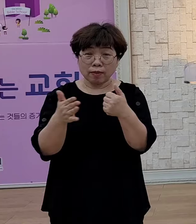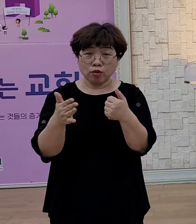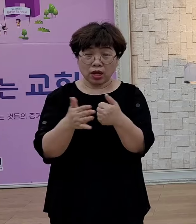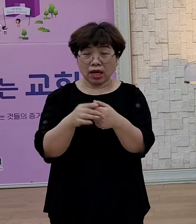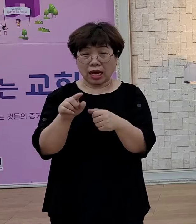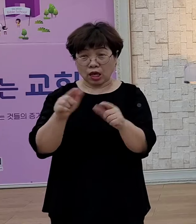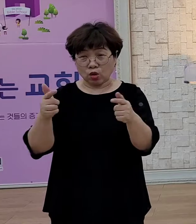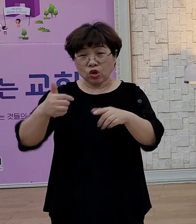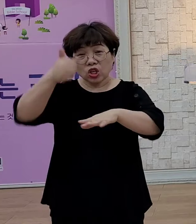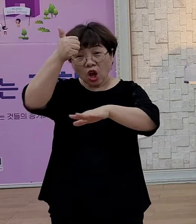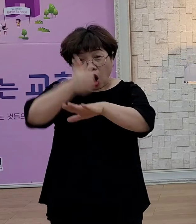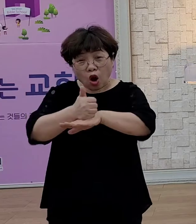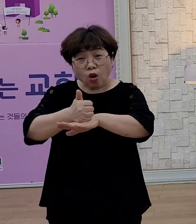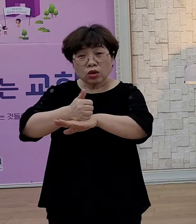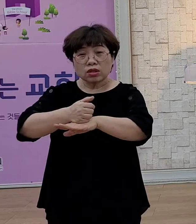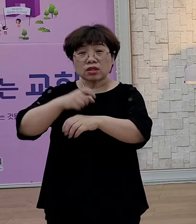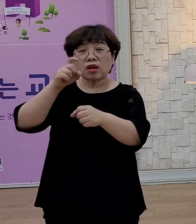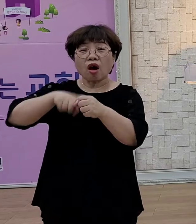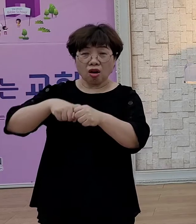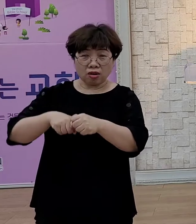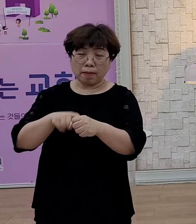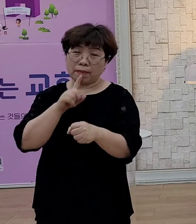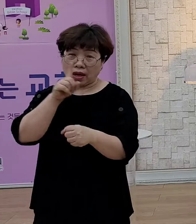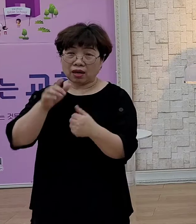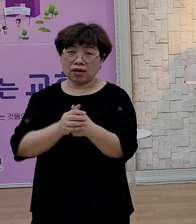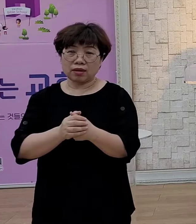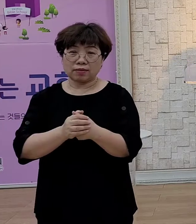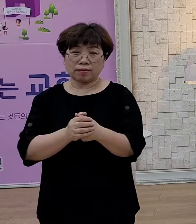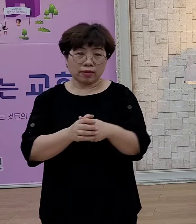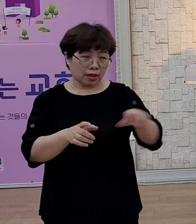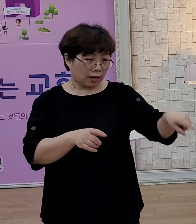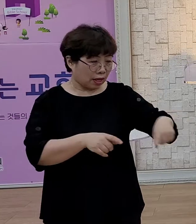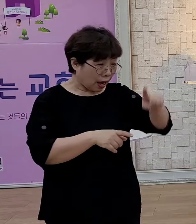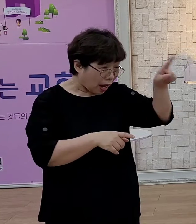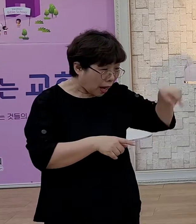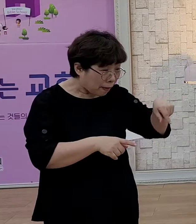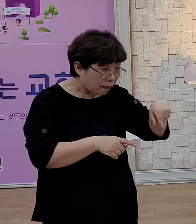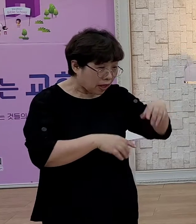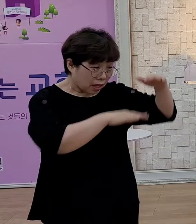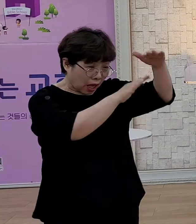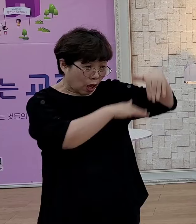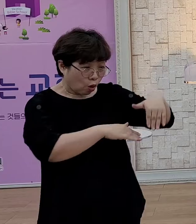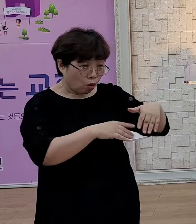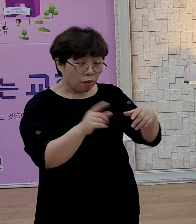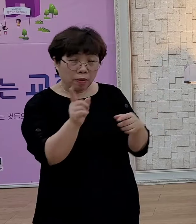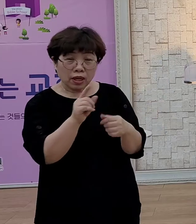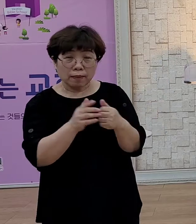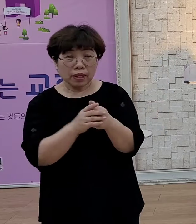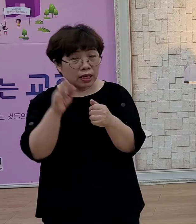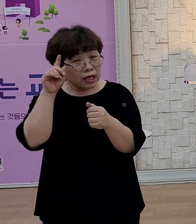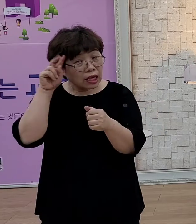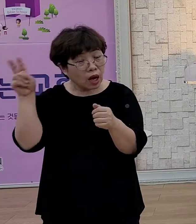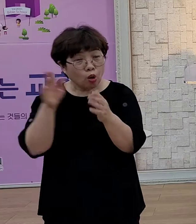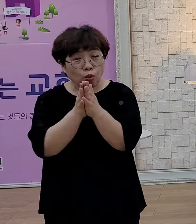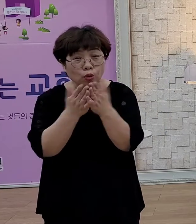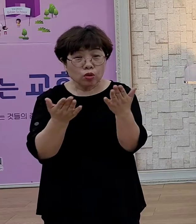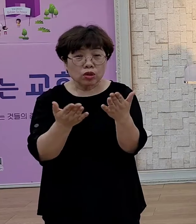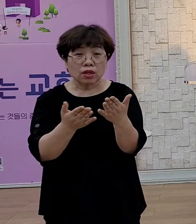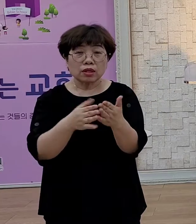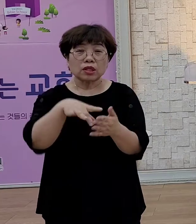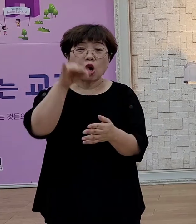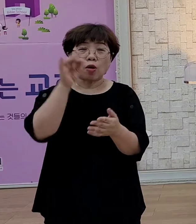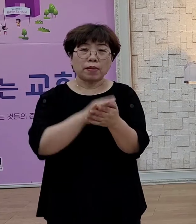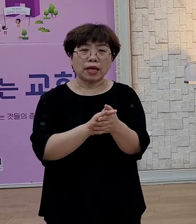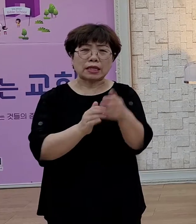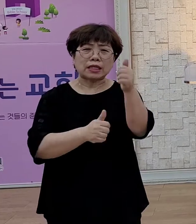문제를 살펴왔습니까? 처음에 시험에 들지 않기 위해 기도하라. 여러분 야고보서 1장에 이 말부터 우리